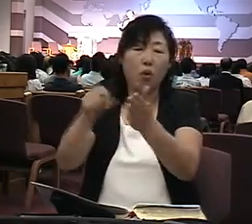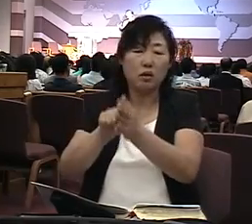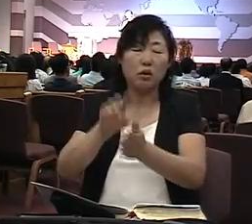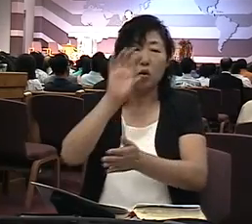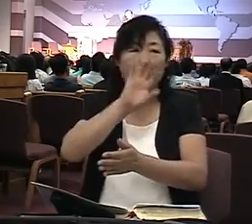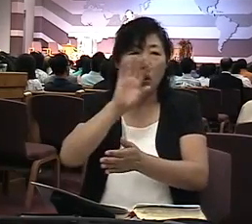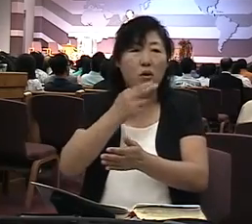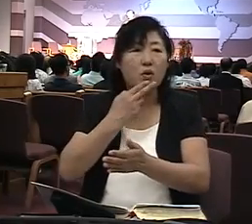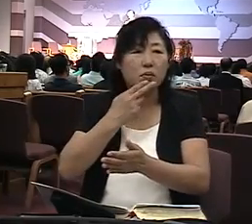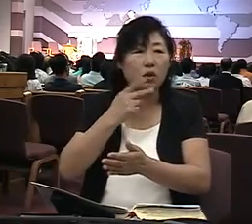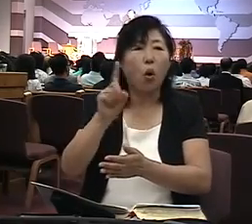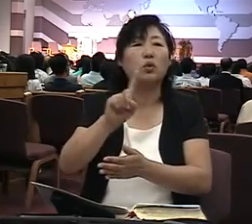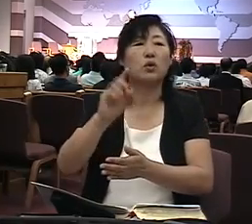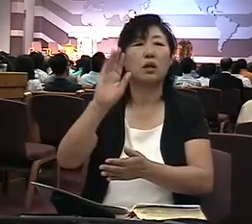어찌 될 수 있겠습니까?